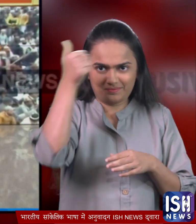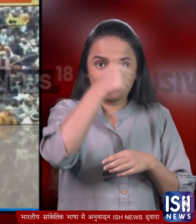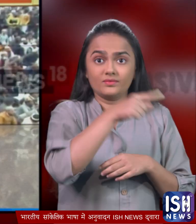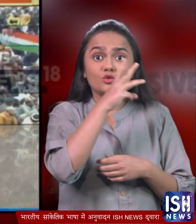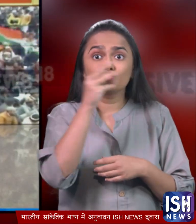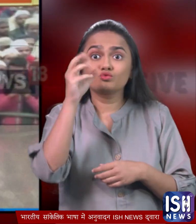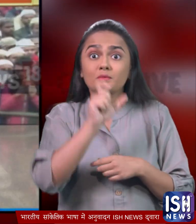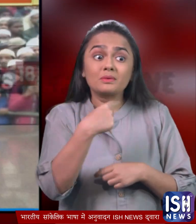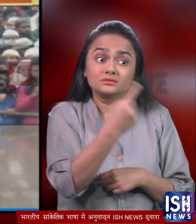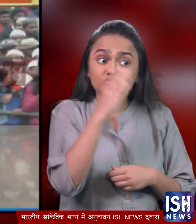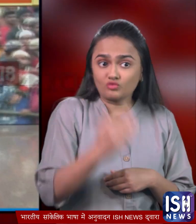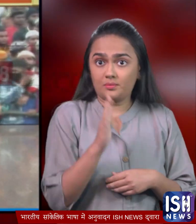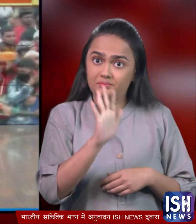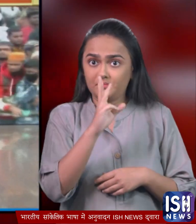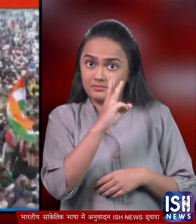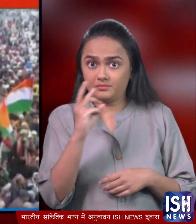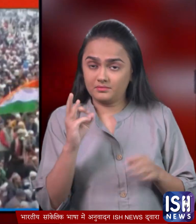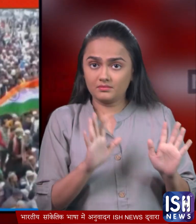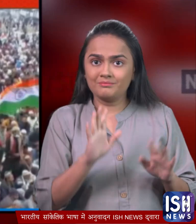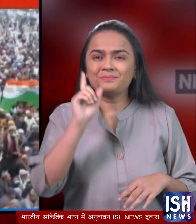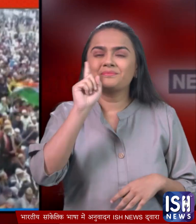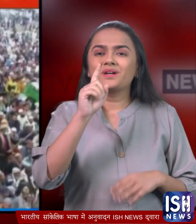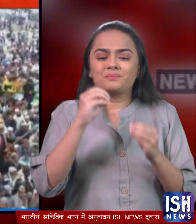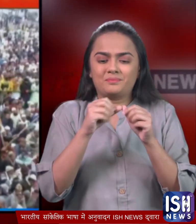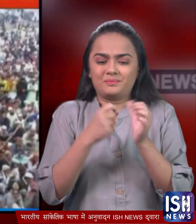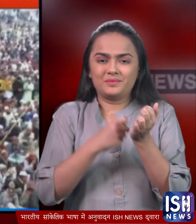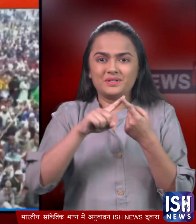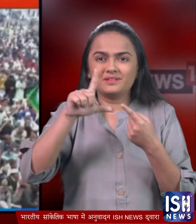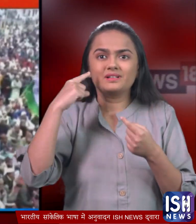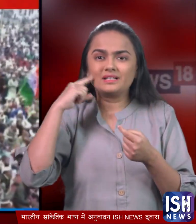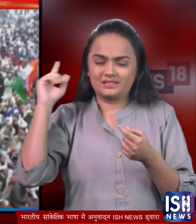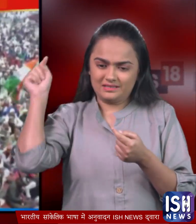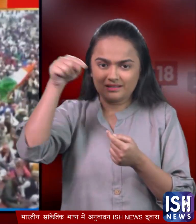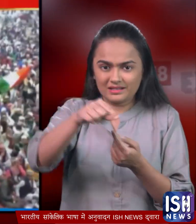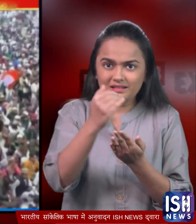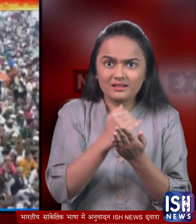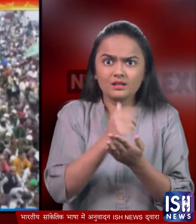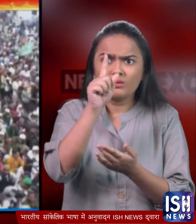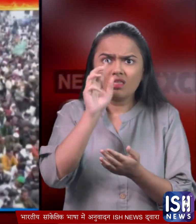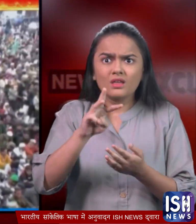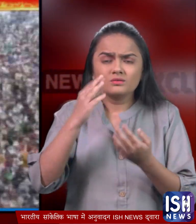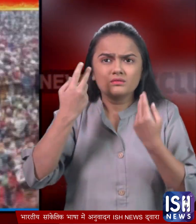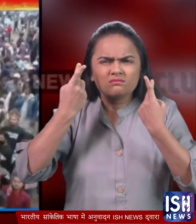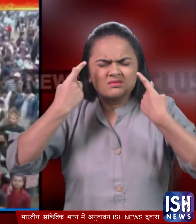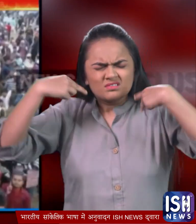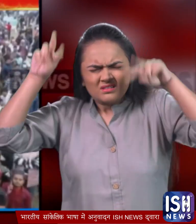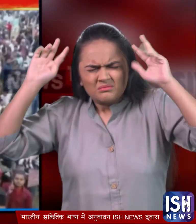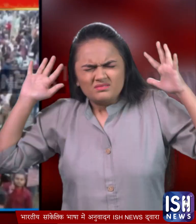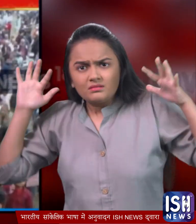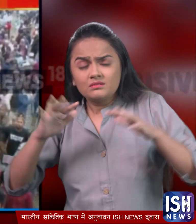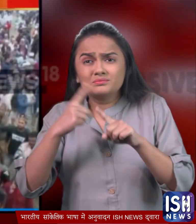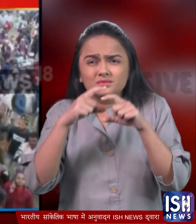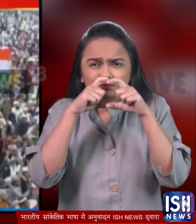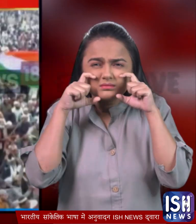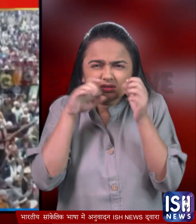में 300 लोगों के जुटने की इजाजत दी थी। लेकिन बरेली के इस्लामिया मैदान में हजारों की संख्या में लोग पहुंच गए, और वो भी